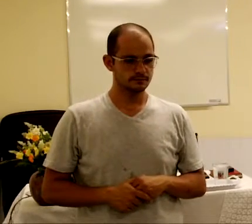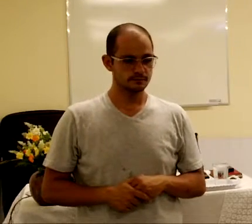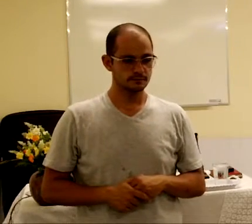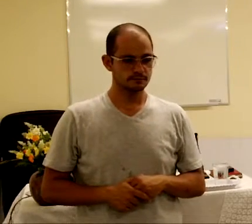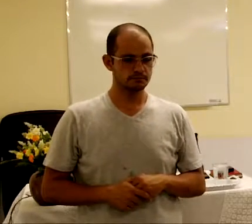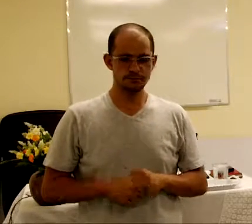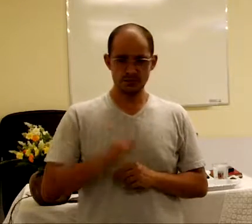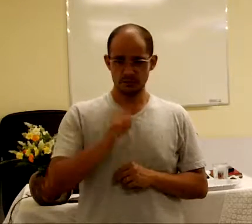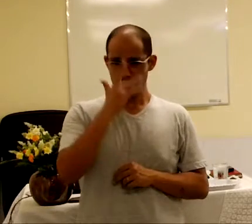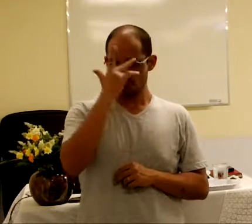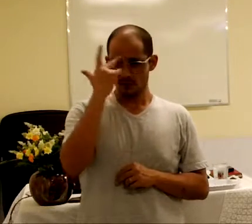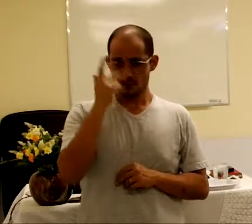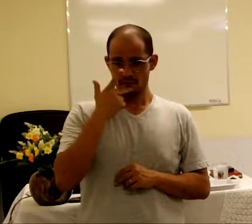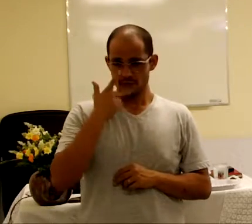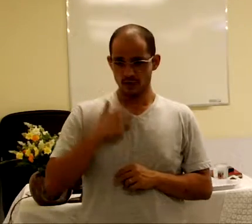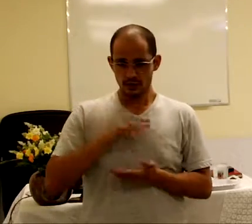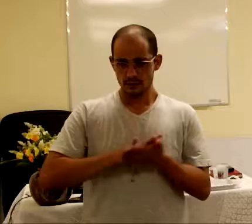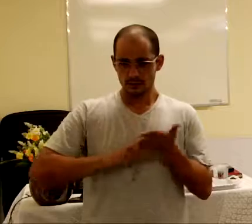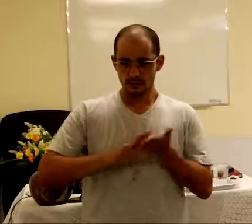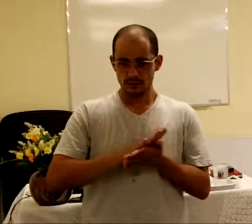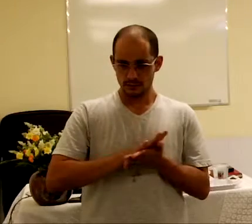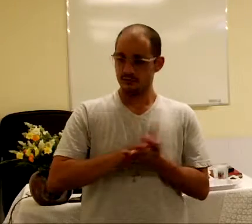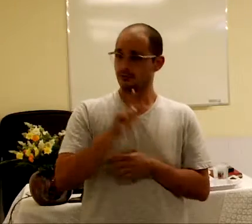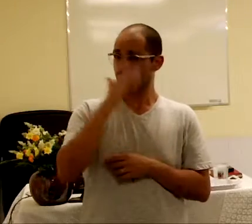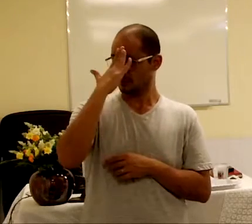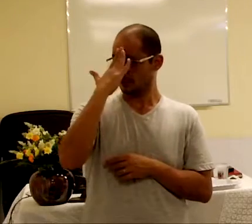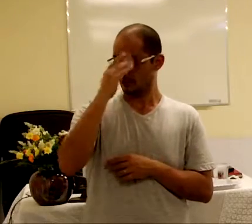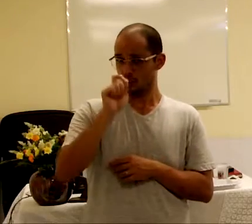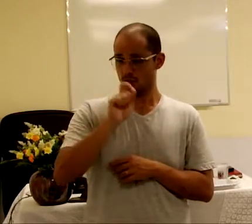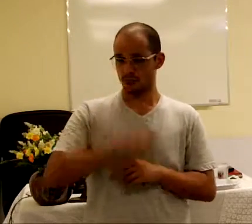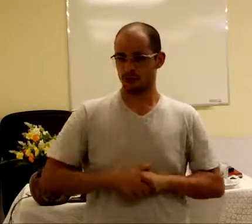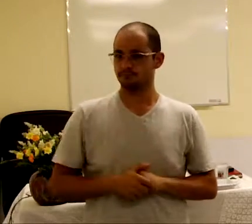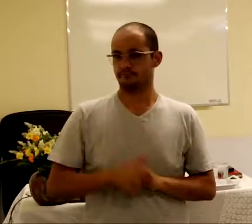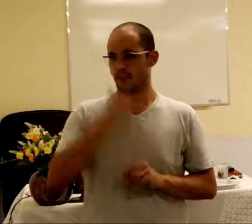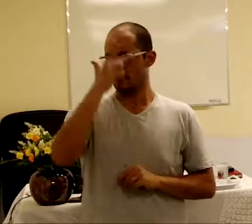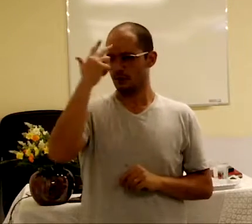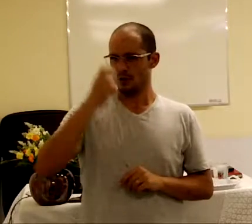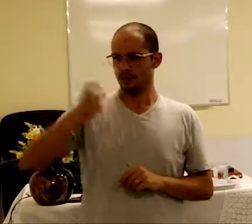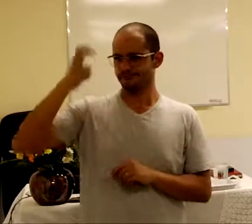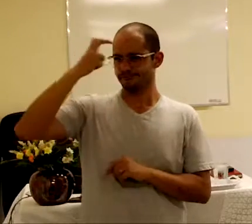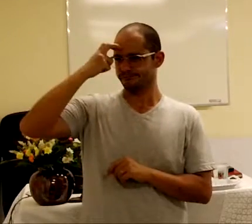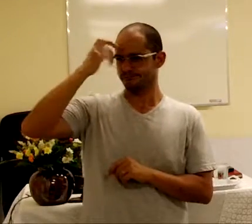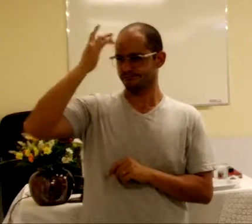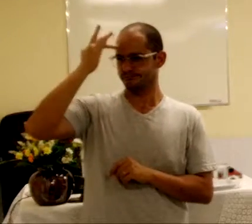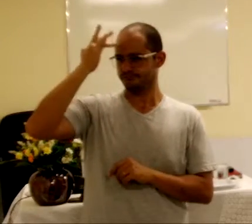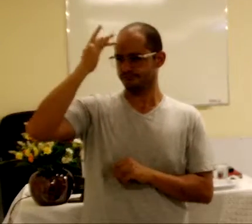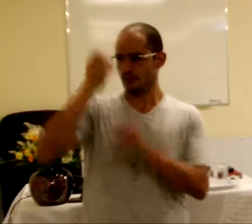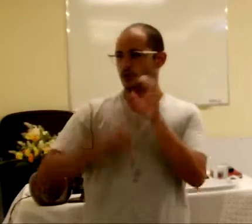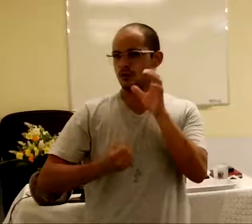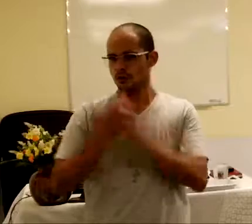Sem alguém te falar nada, você sabe que alguém inteligente projetou esse